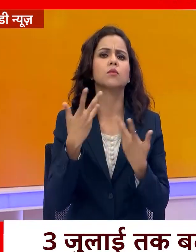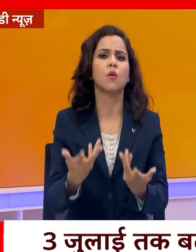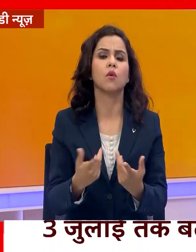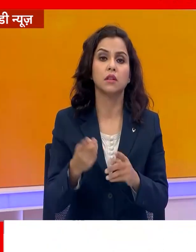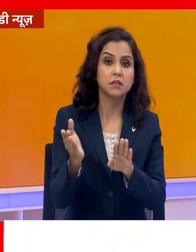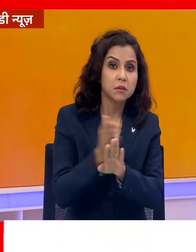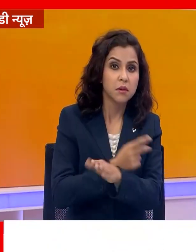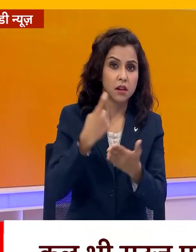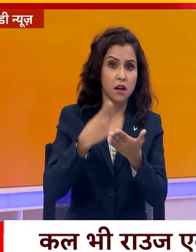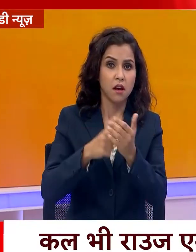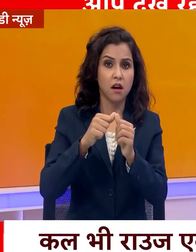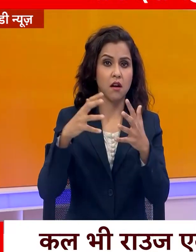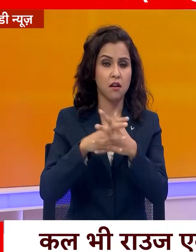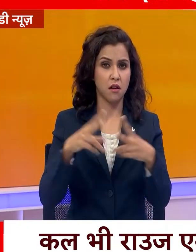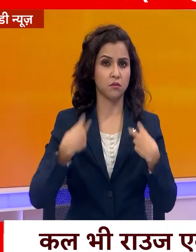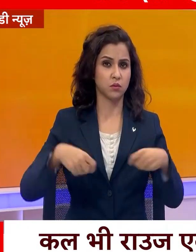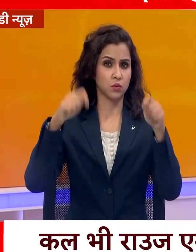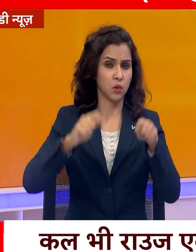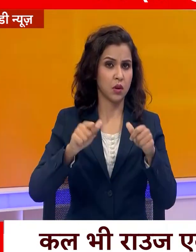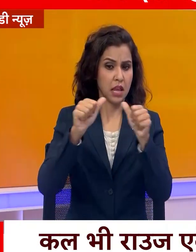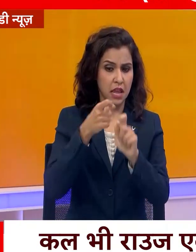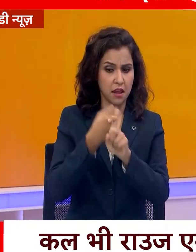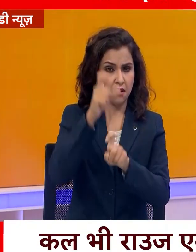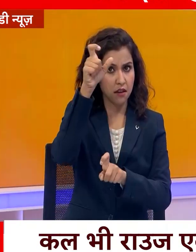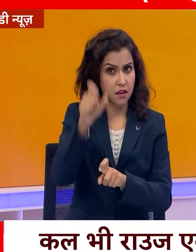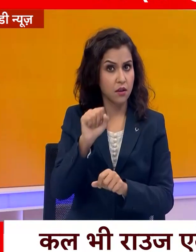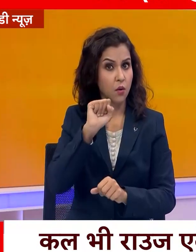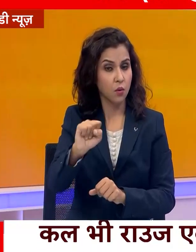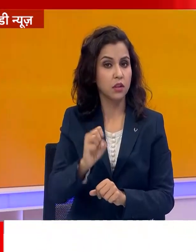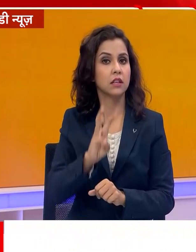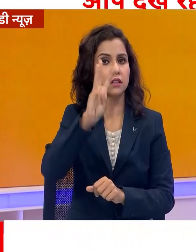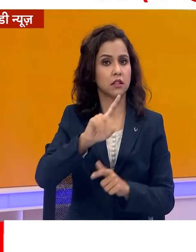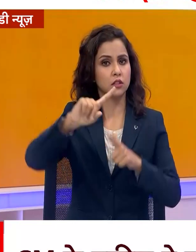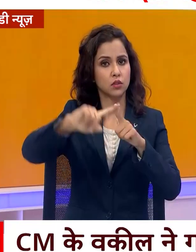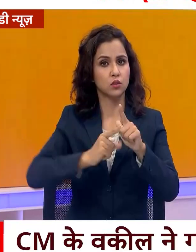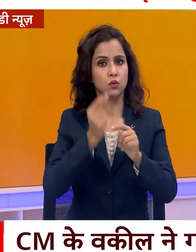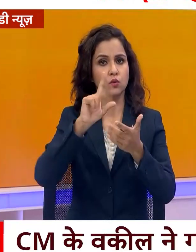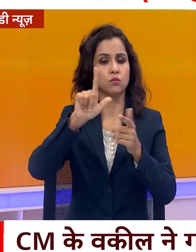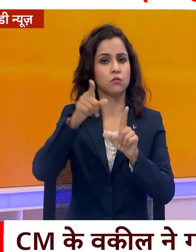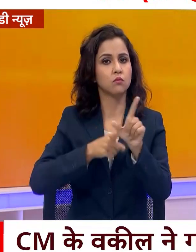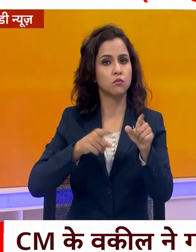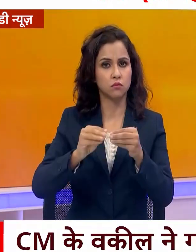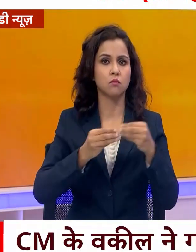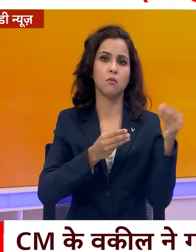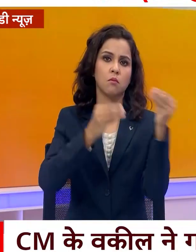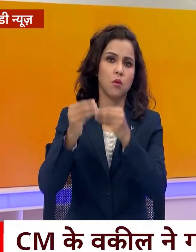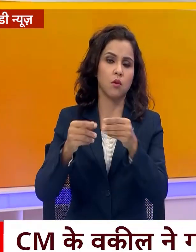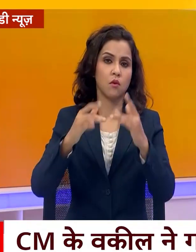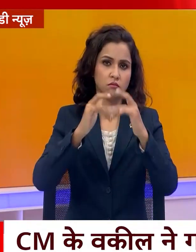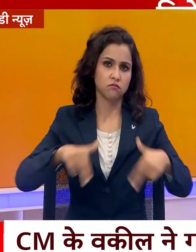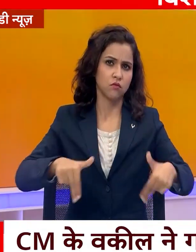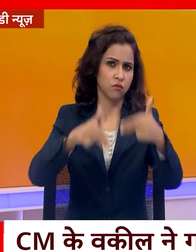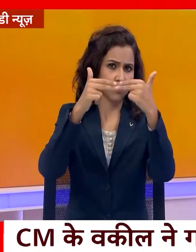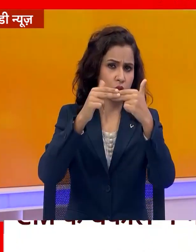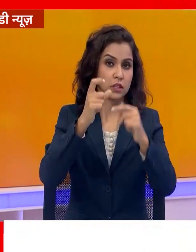पहले राउज एवेन्यू कोर्ट ने अरविंद केजरीवाल की न्यायिक हिरासत तीन जुलाई तक बढ़ा दी है वीडियो कॉन्फ्रेंसिंग के जरिए सीएम